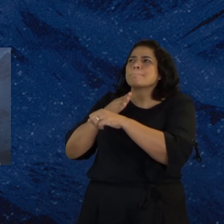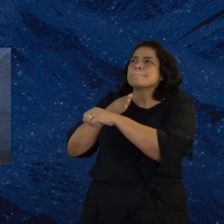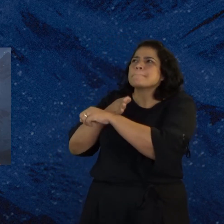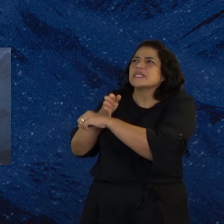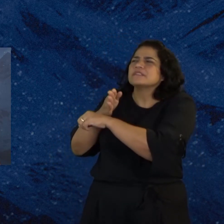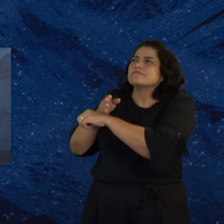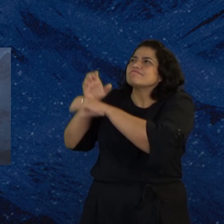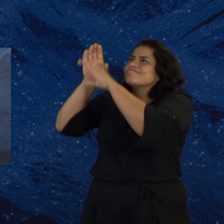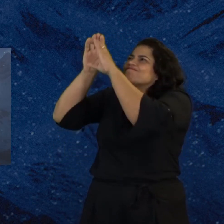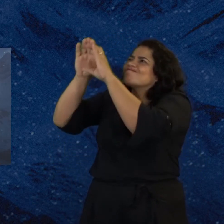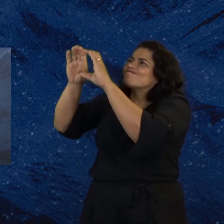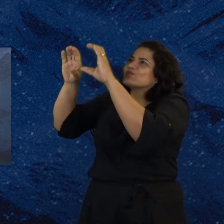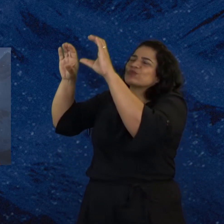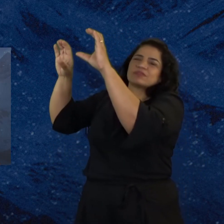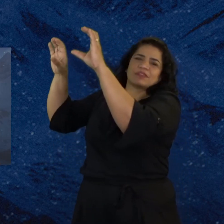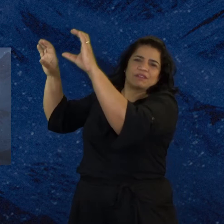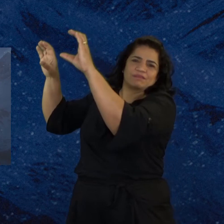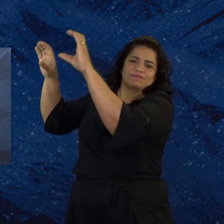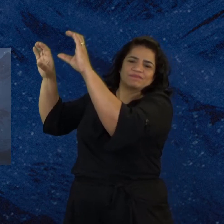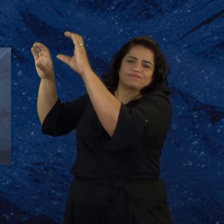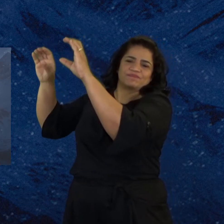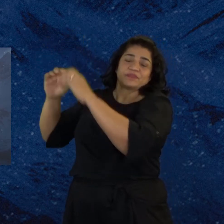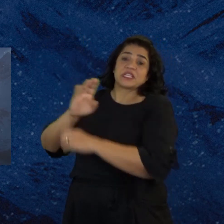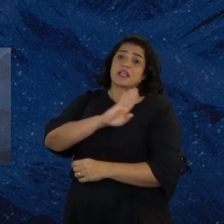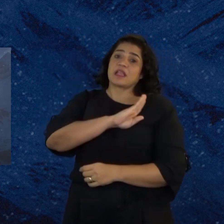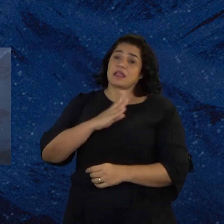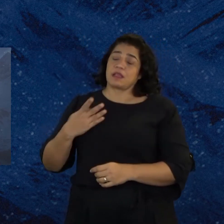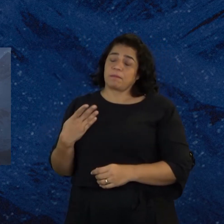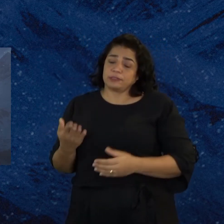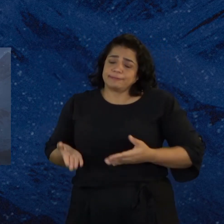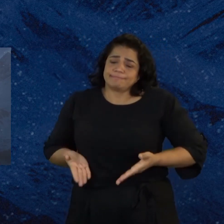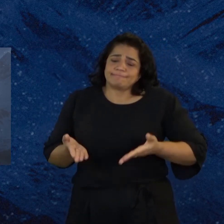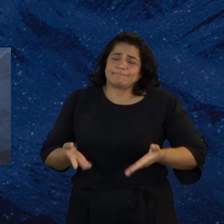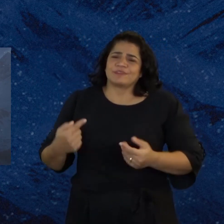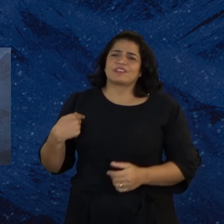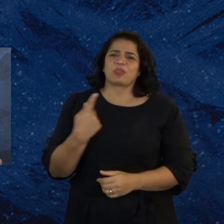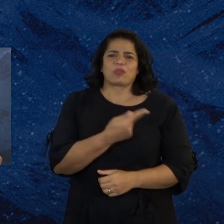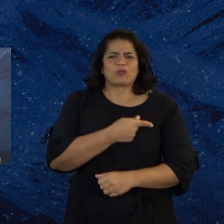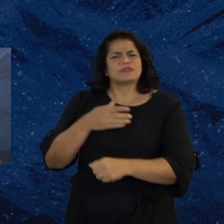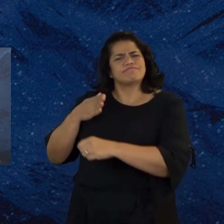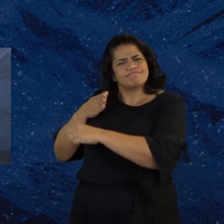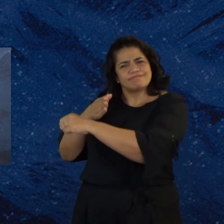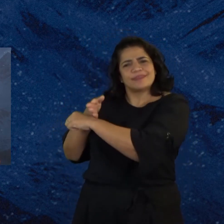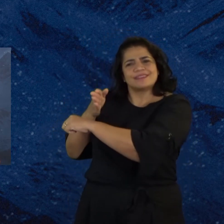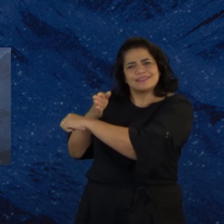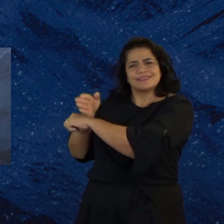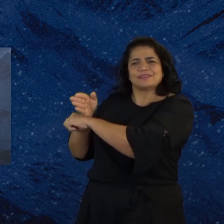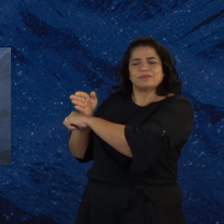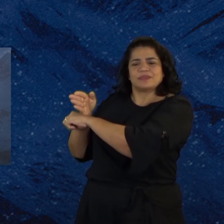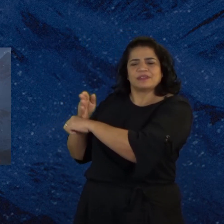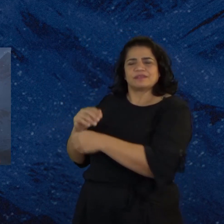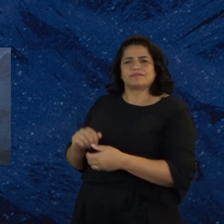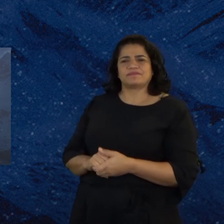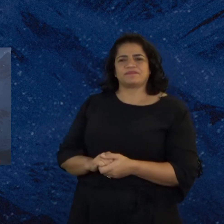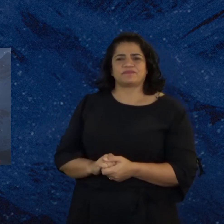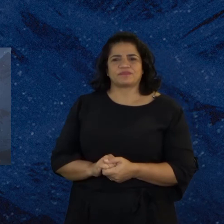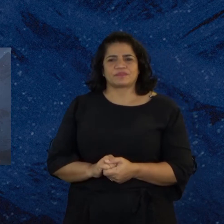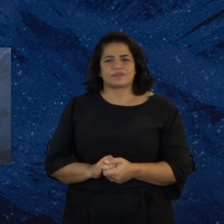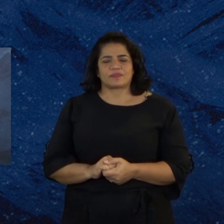a participar desse outro ambiente. Sabe por meio de quê? Por meio da